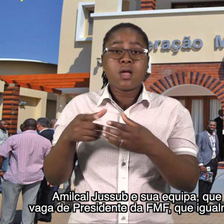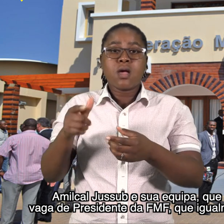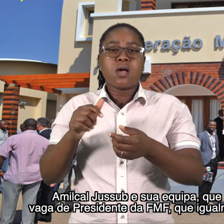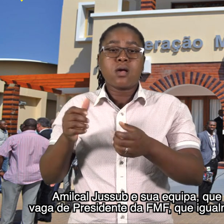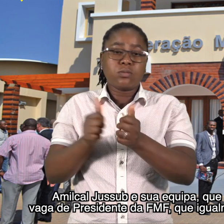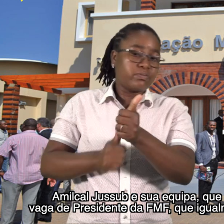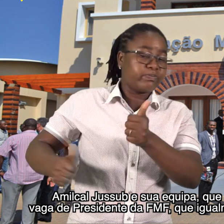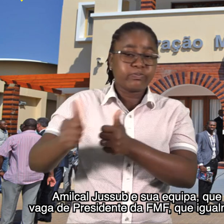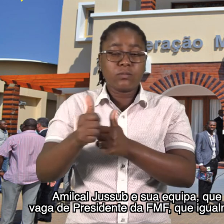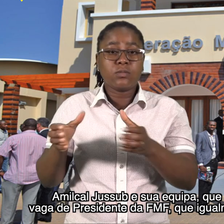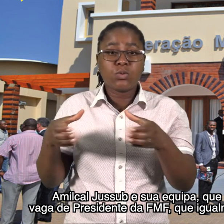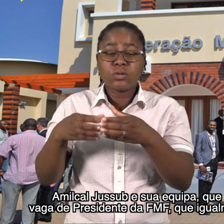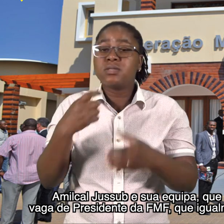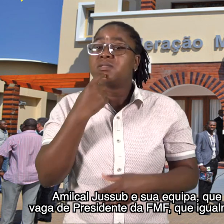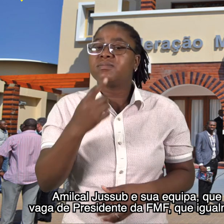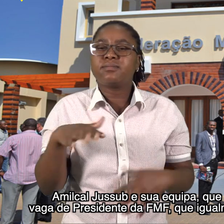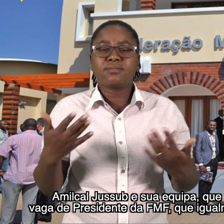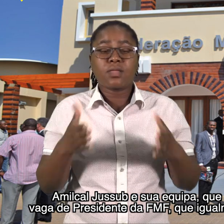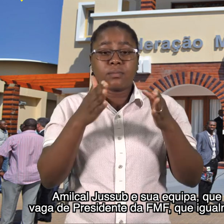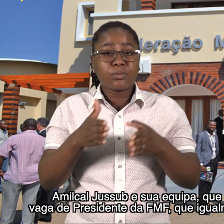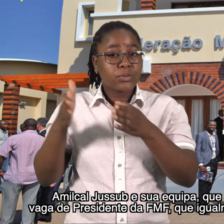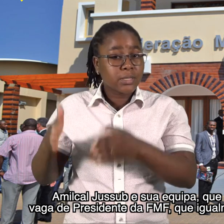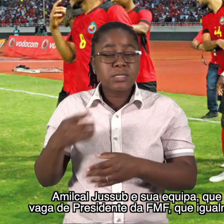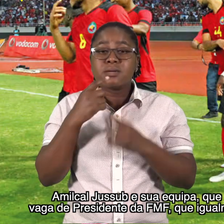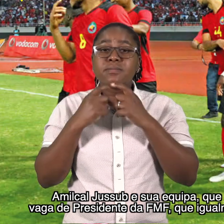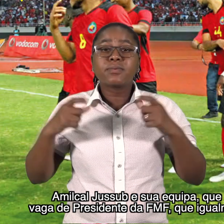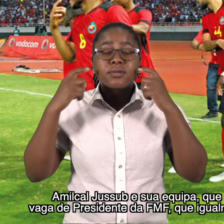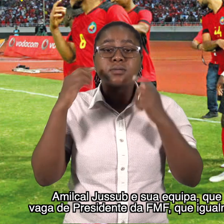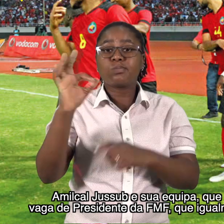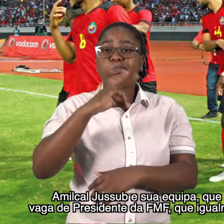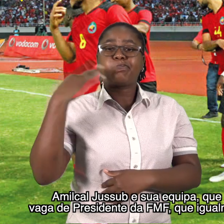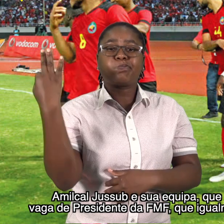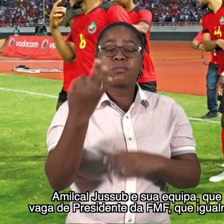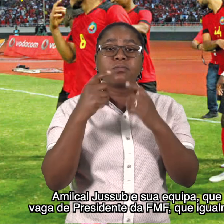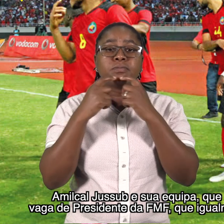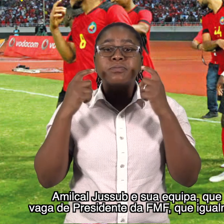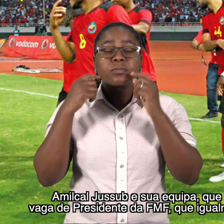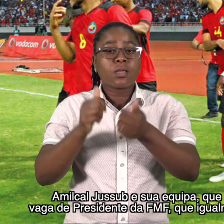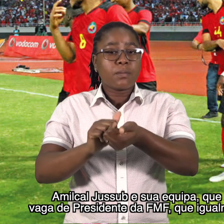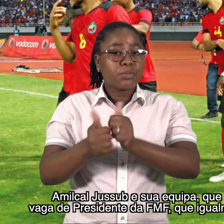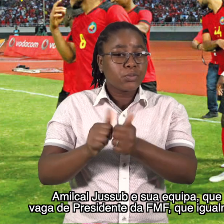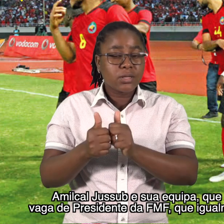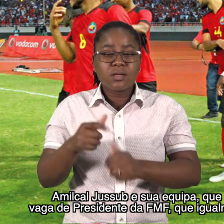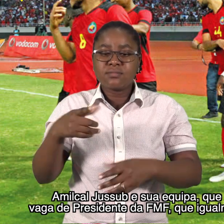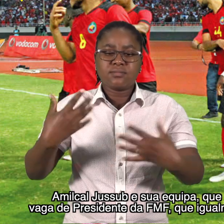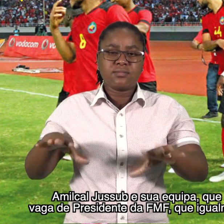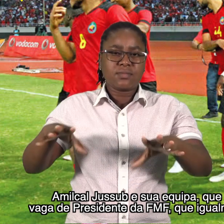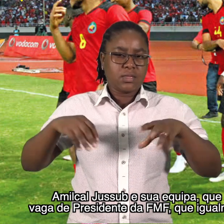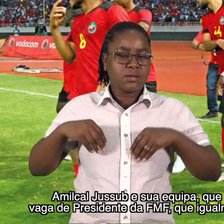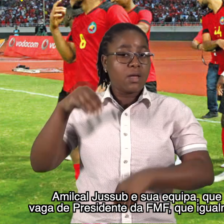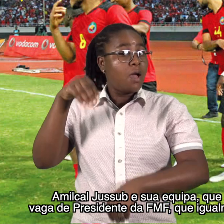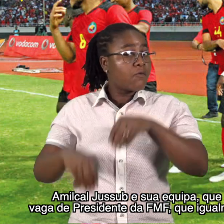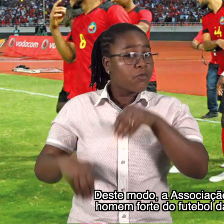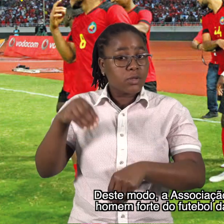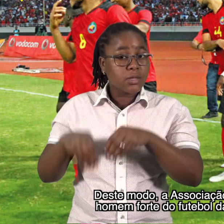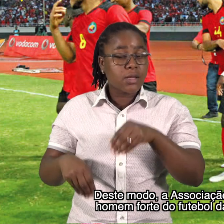encabeça uma candidatura à vaga do presidente da Federação Moçambitana de Futebol que igualmente vai a votos no mês